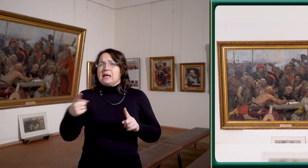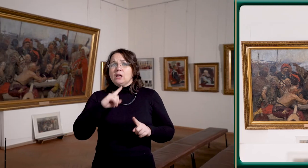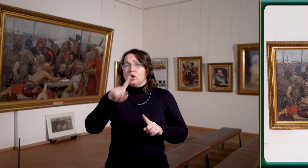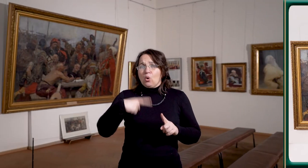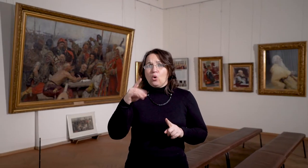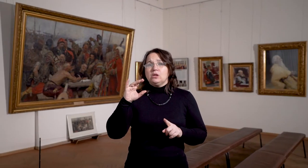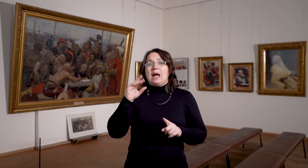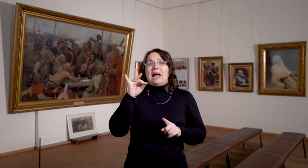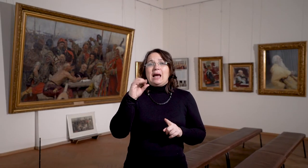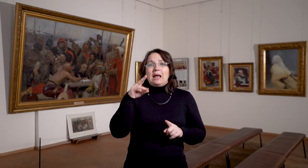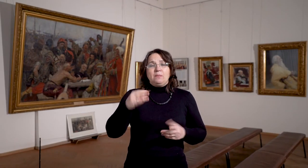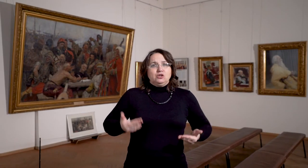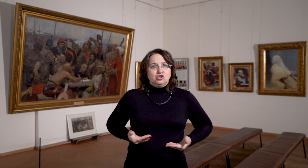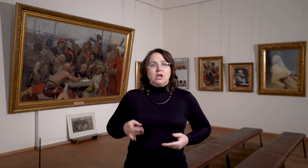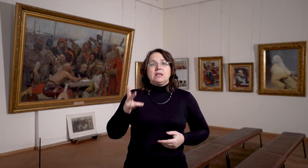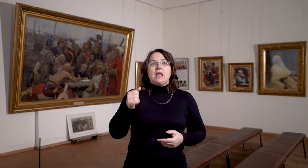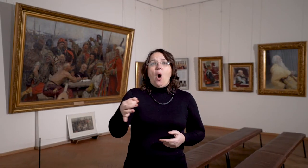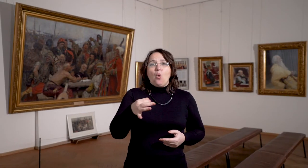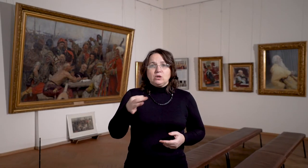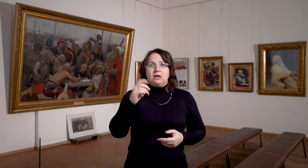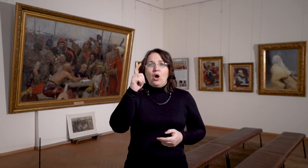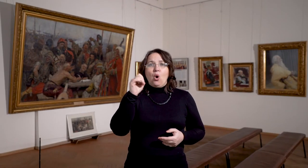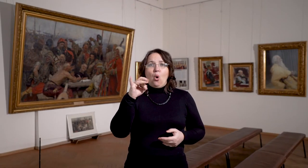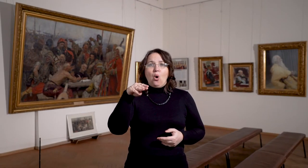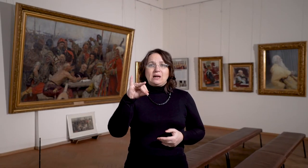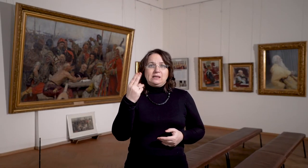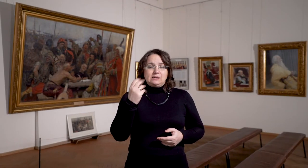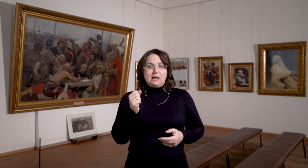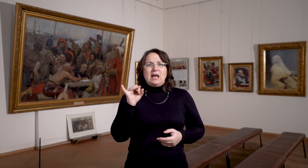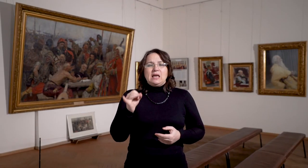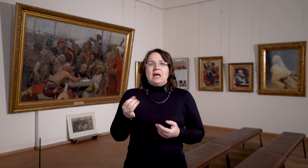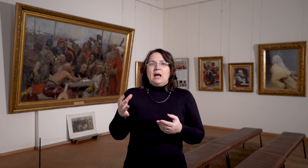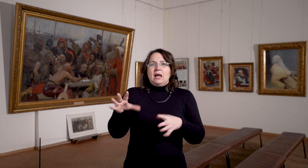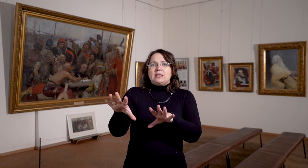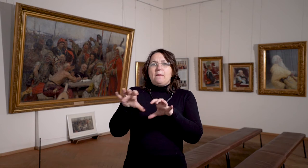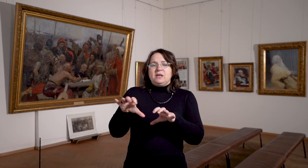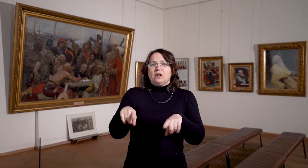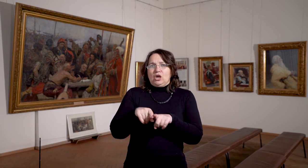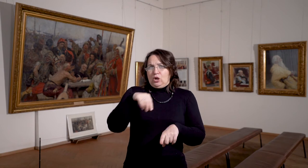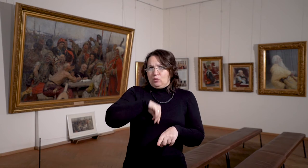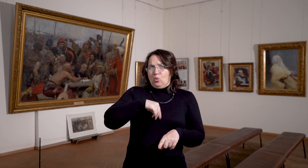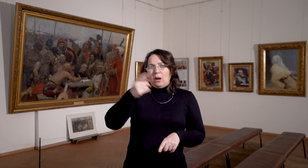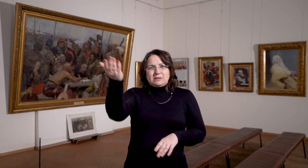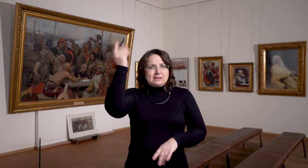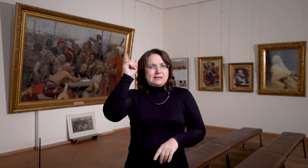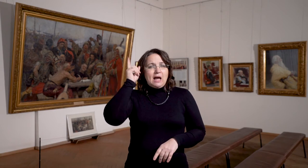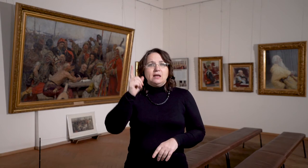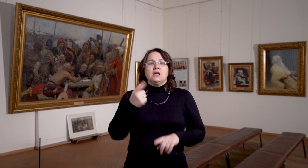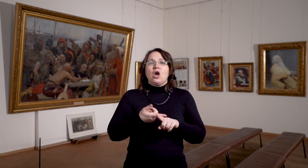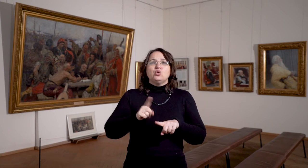острове Хортица и напитывался там особым таким духом старины, которую очень любил. А толчком к